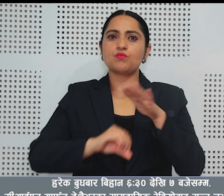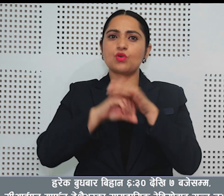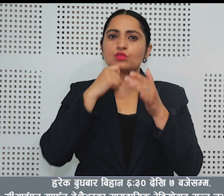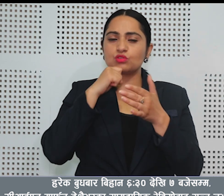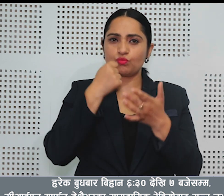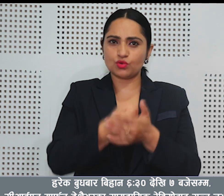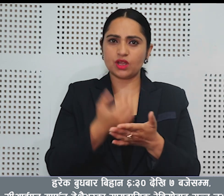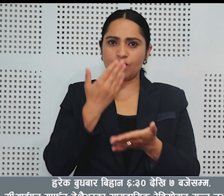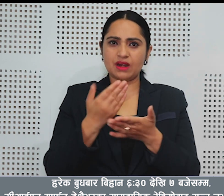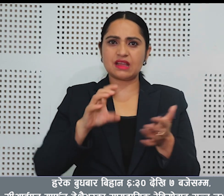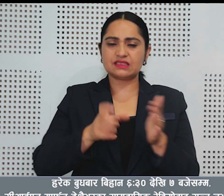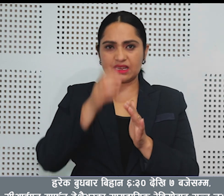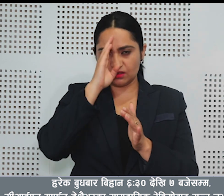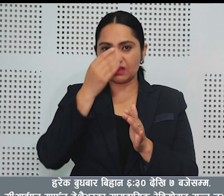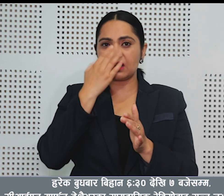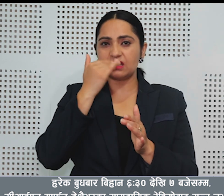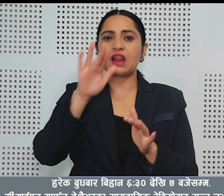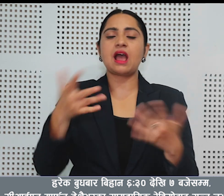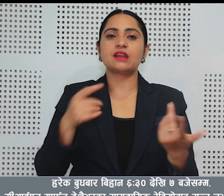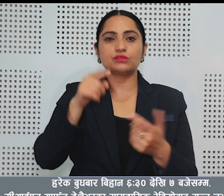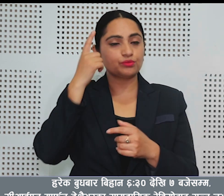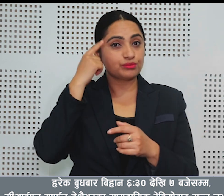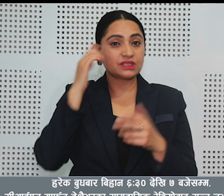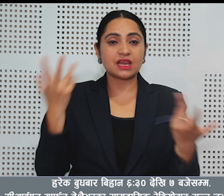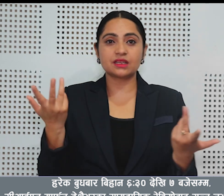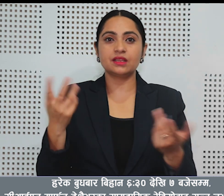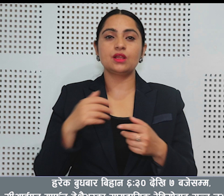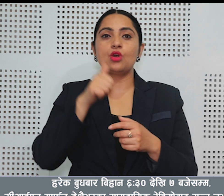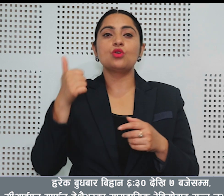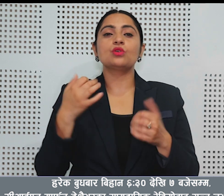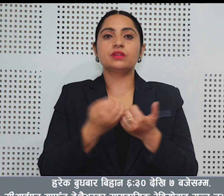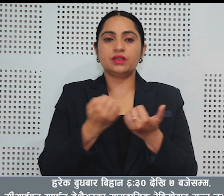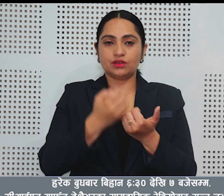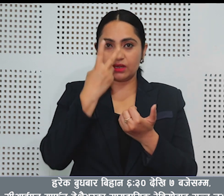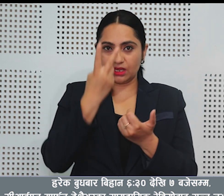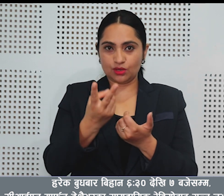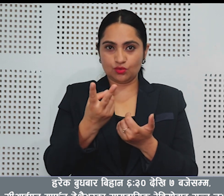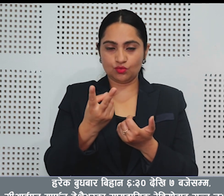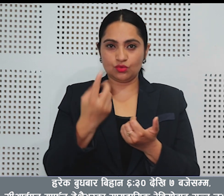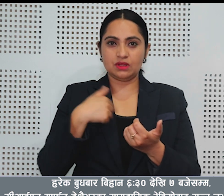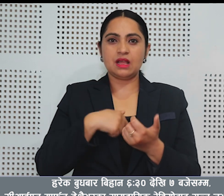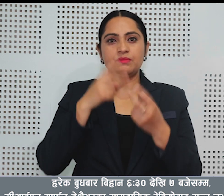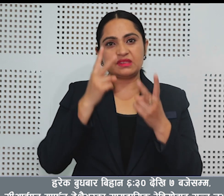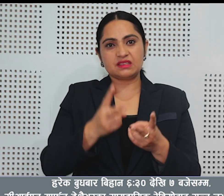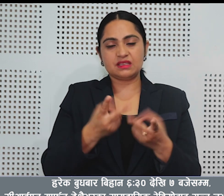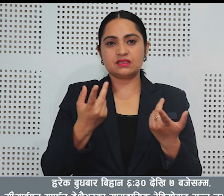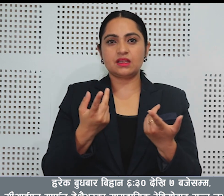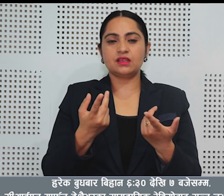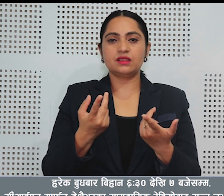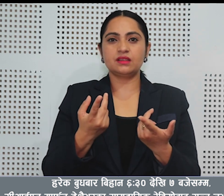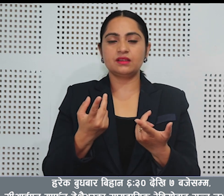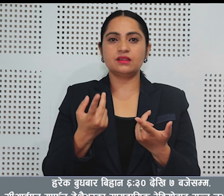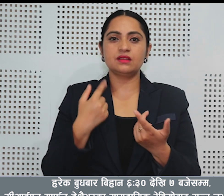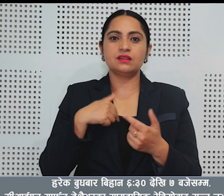नपुगेर नै स्थानीय सरकार नआएको होला कि तपाईँलाई आफूलाई चाहिँ के लाग्छ? अब अरू के गर्ने हेर्नु। अब हामी अब यस्तै सेन्तको परियो।